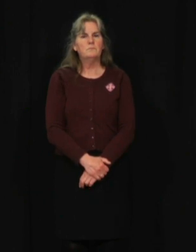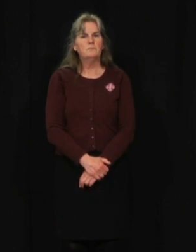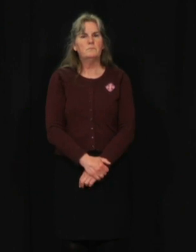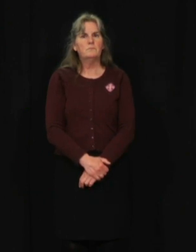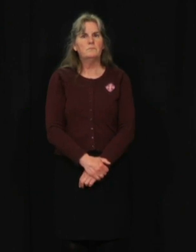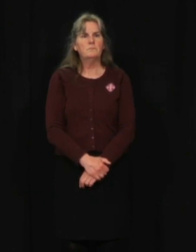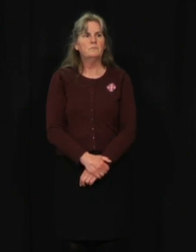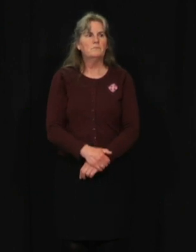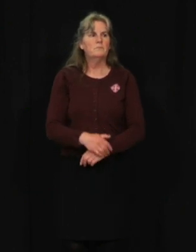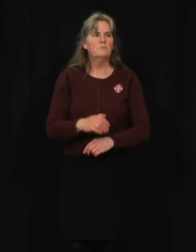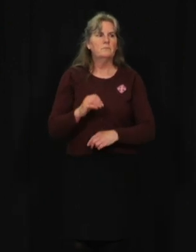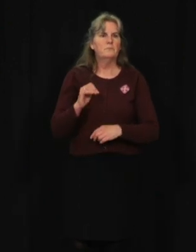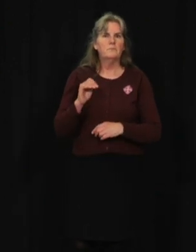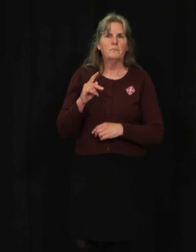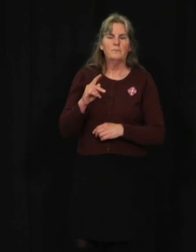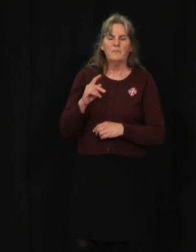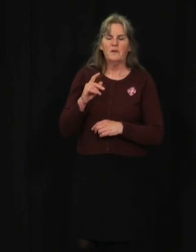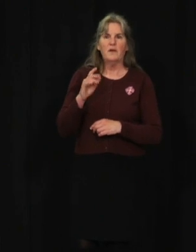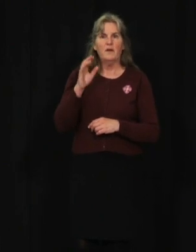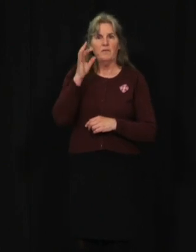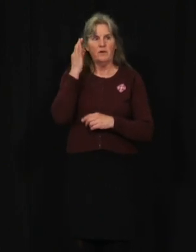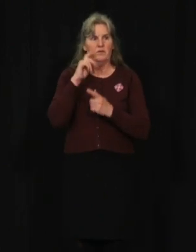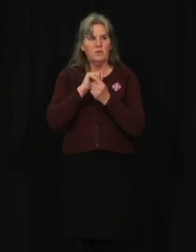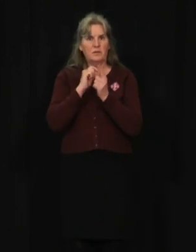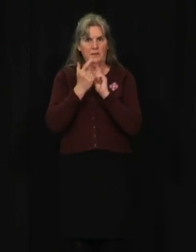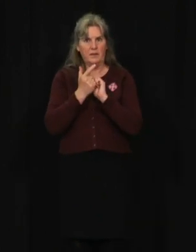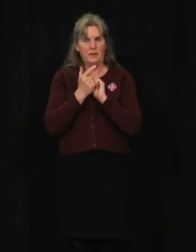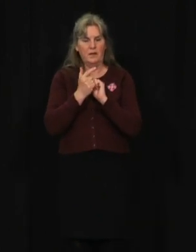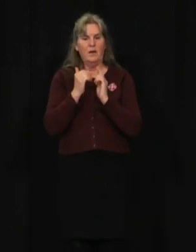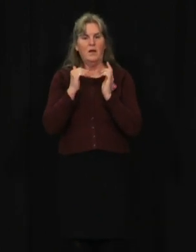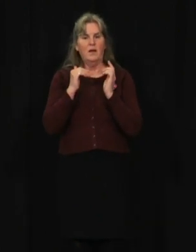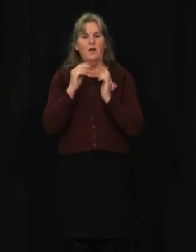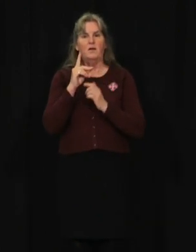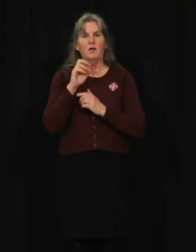plan? The question is for Dr. Hanley.